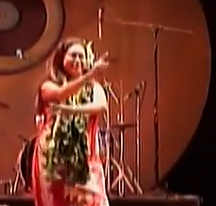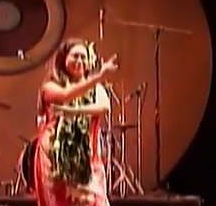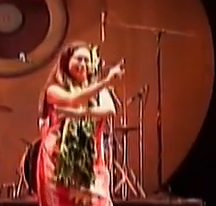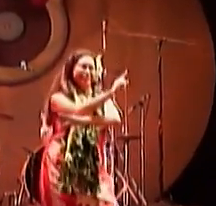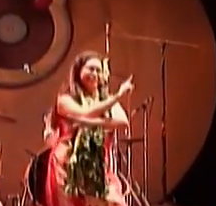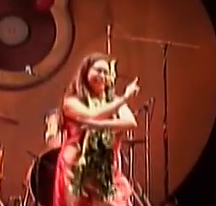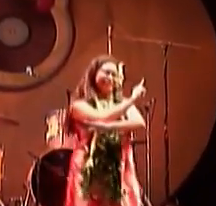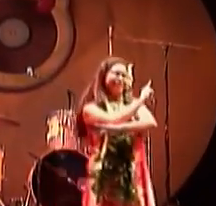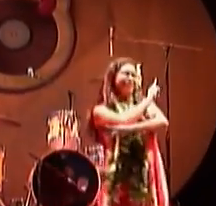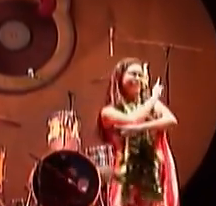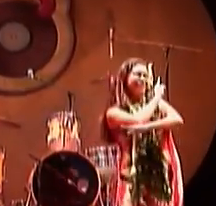夏威夷舞、